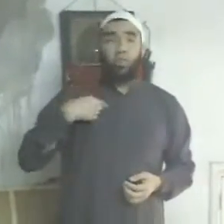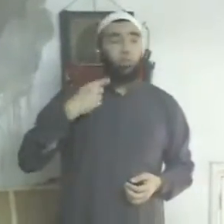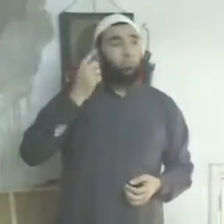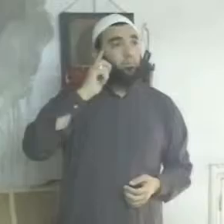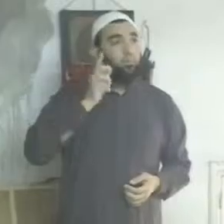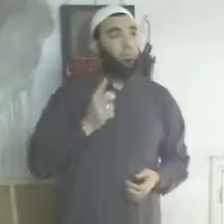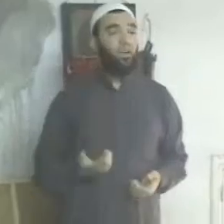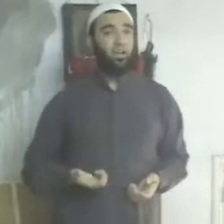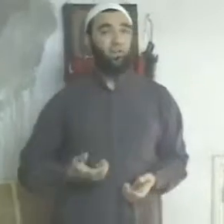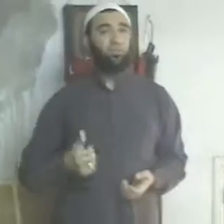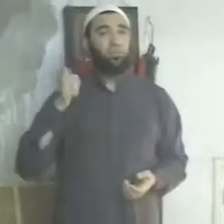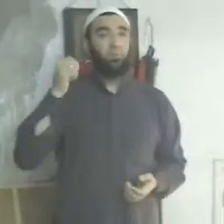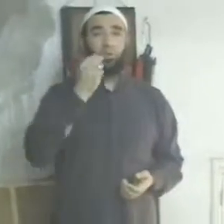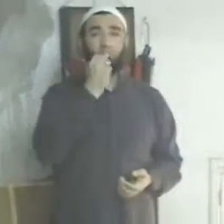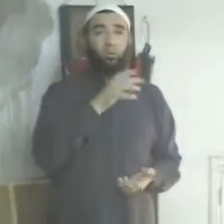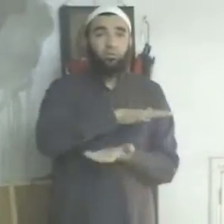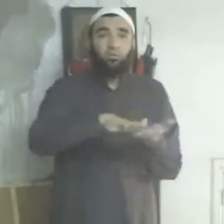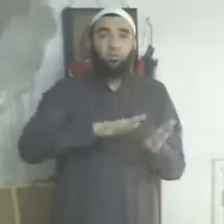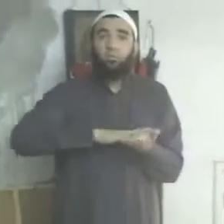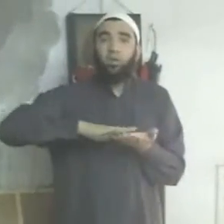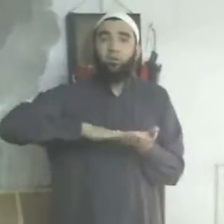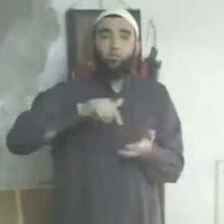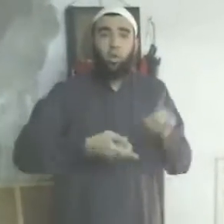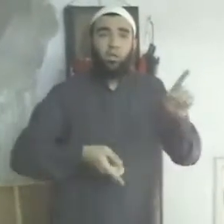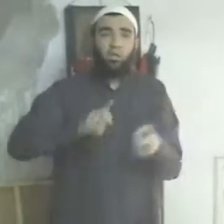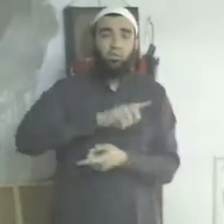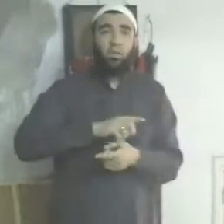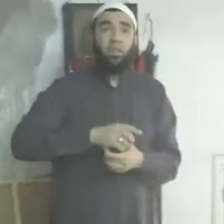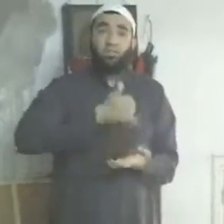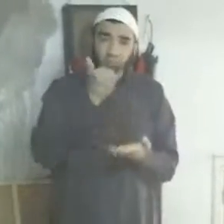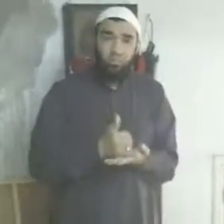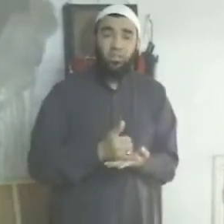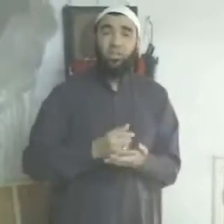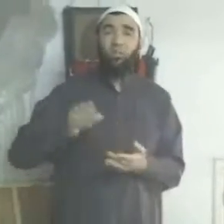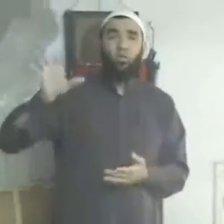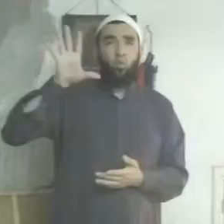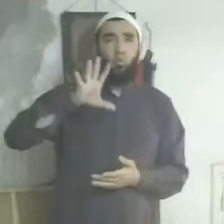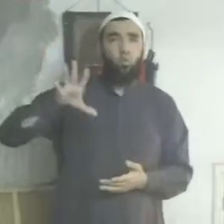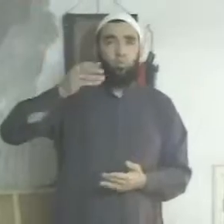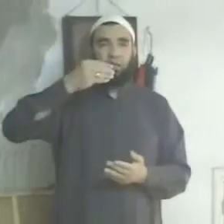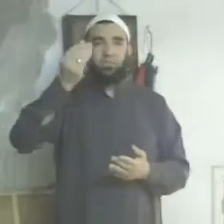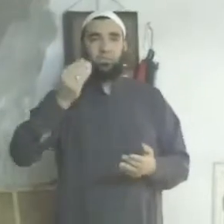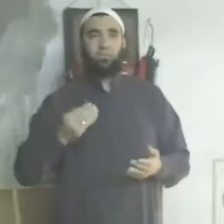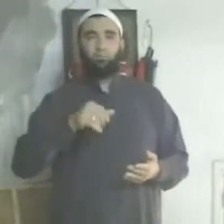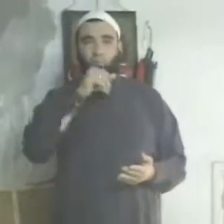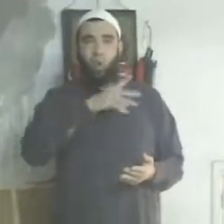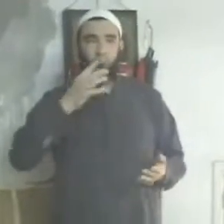اليس هذا مما يدعو الى سب هذا الدين؟ فين المعقول؟ وفين المنطق؟ وفين